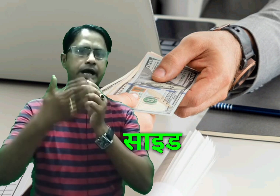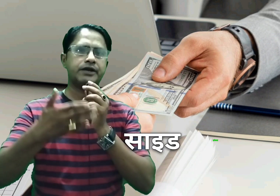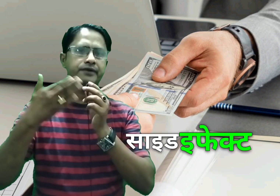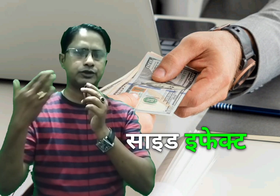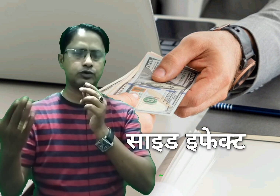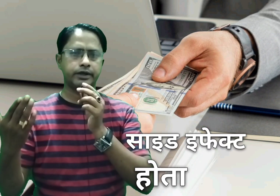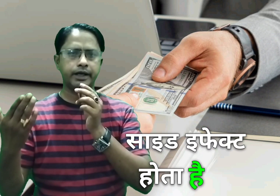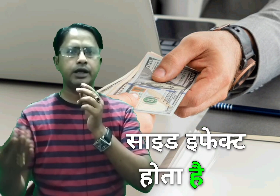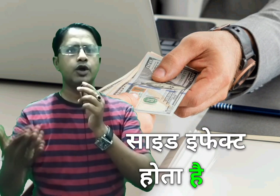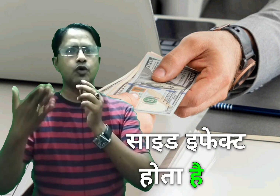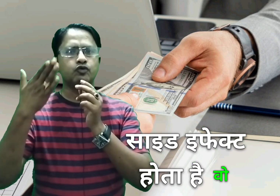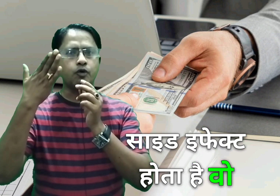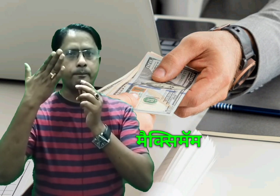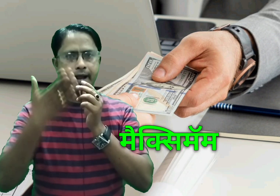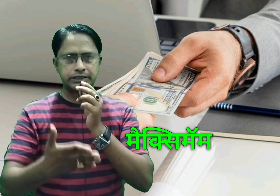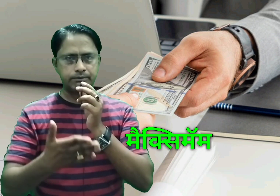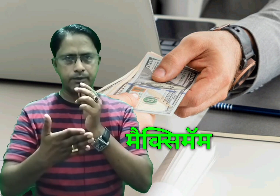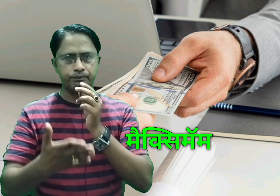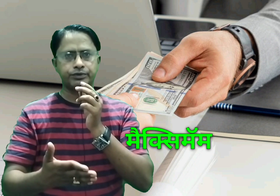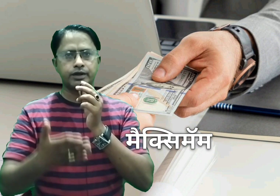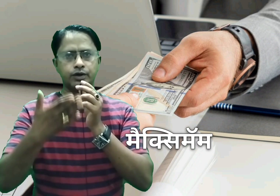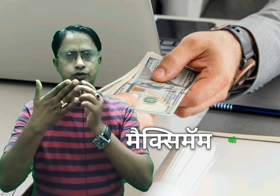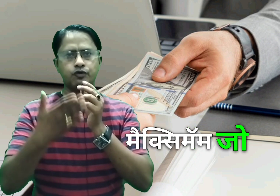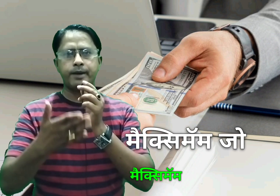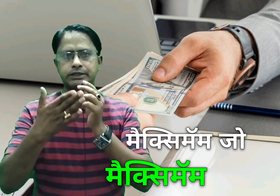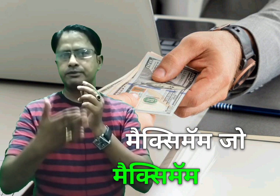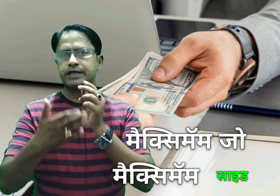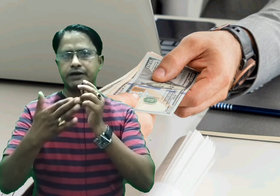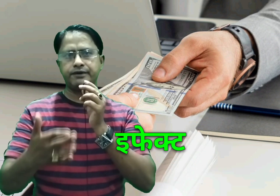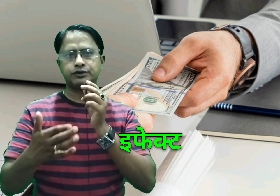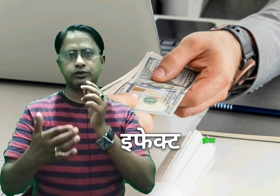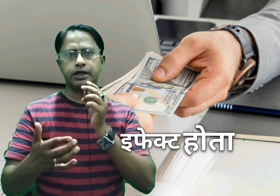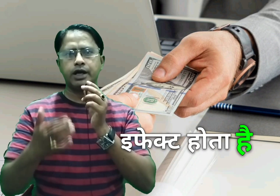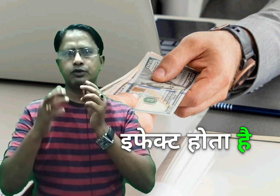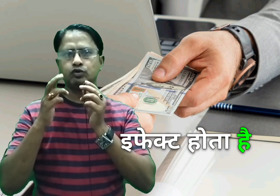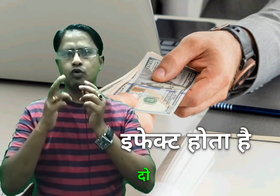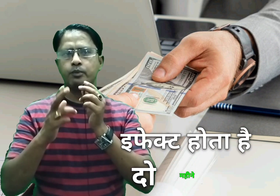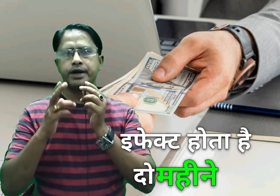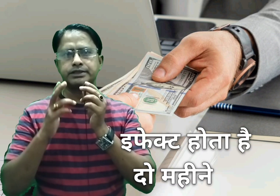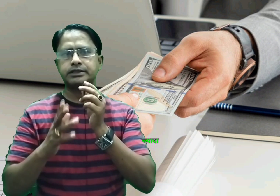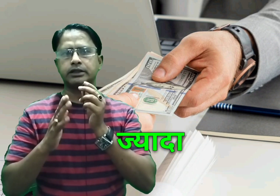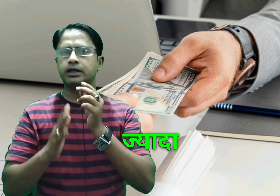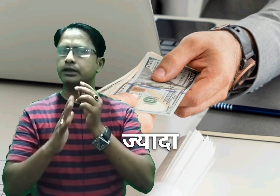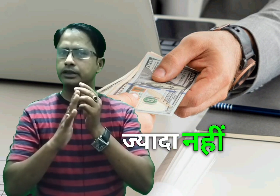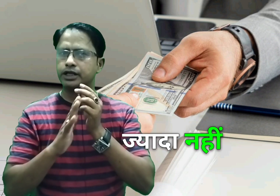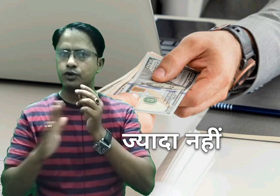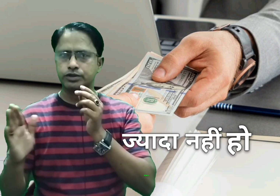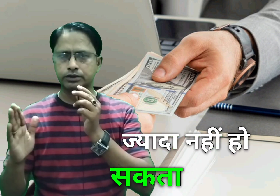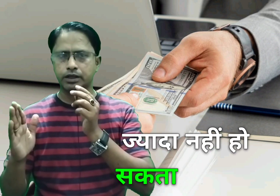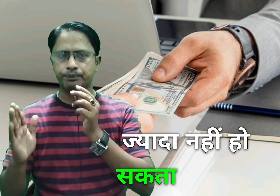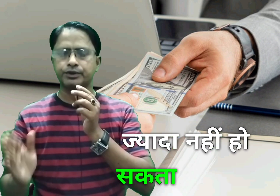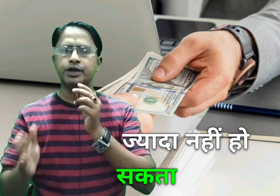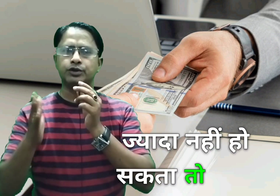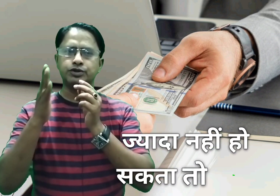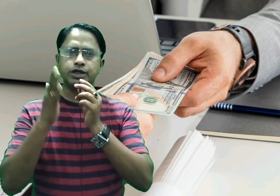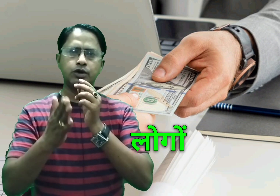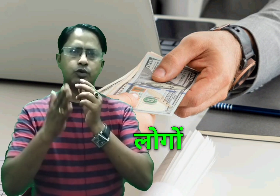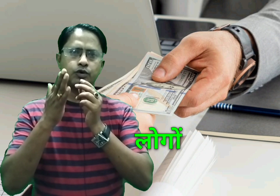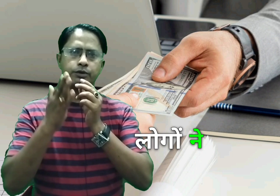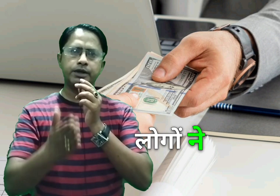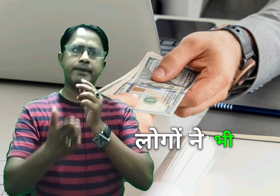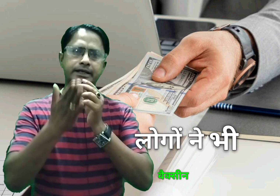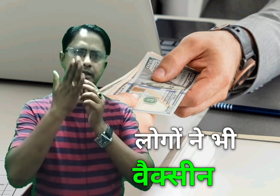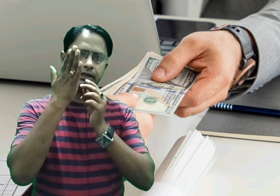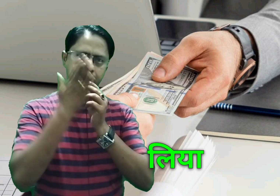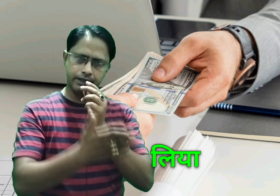वैक्सीन का जो साइड इफ़ेक्ट होता है वो मैक्सिमम साइड इफ़ेक्ट होता है 2 महीने से ज़्यादा नहीं हो सकता। तो जिन